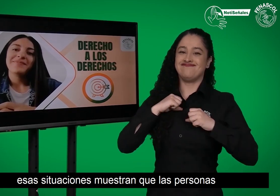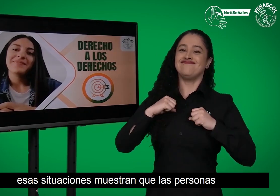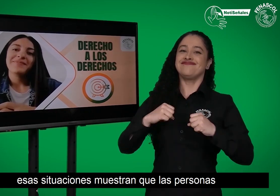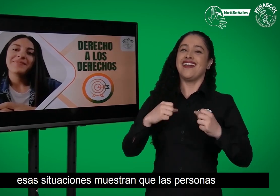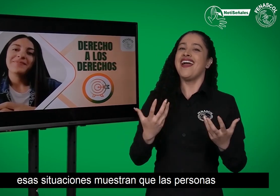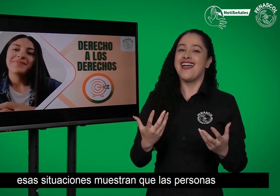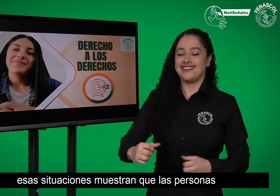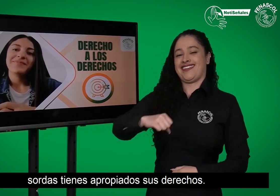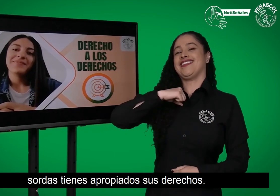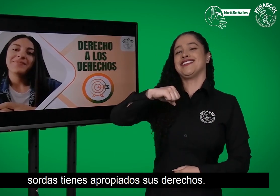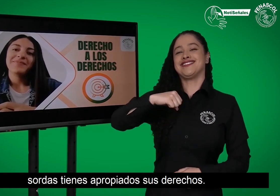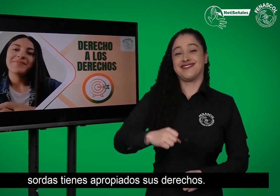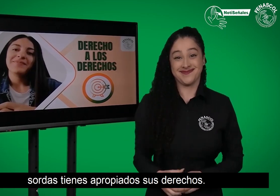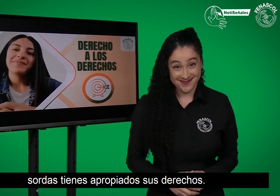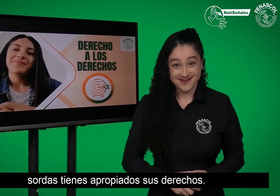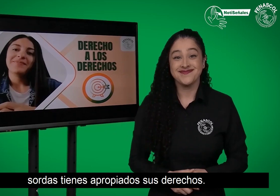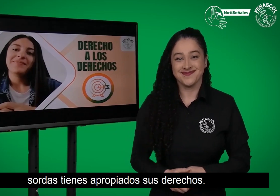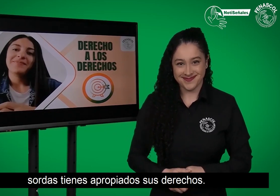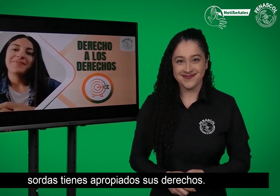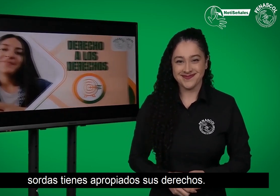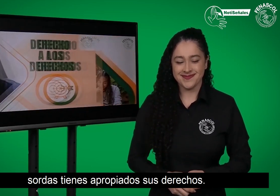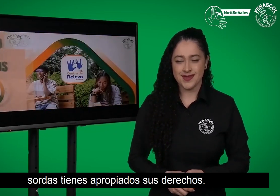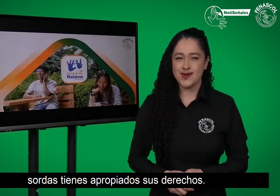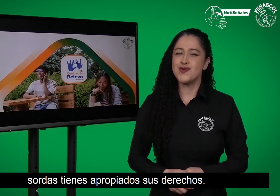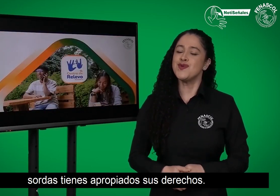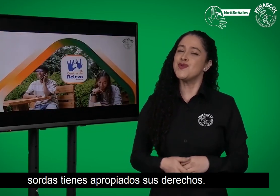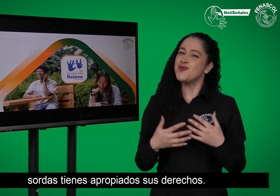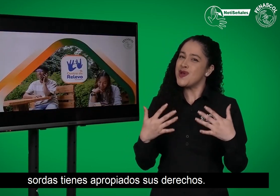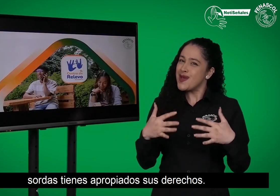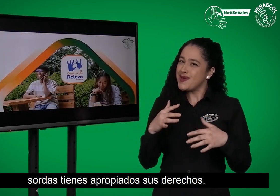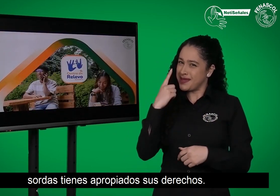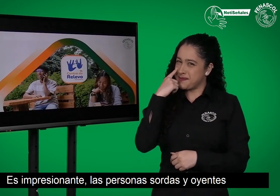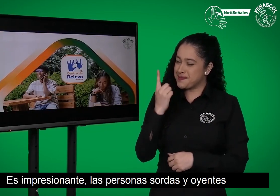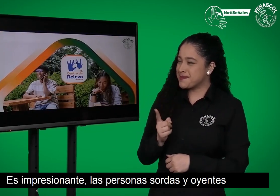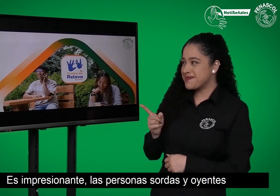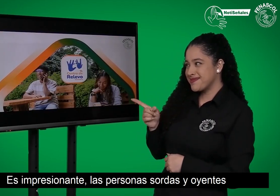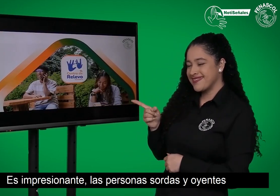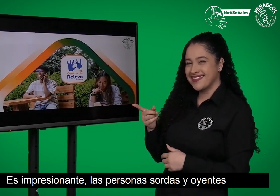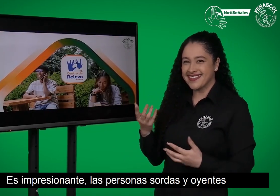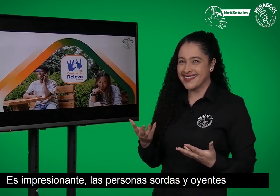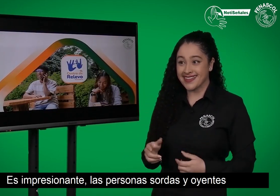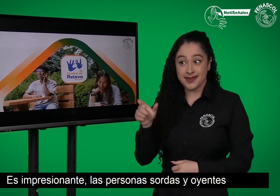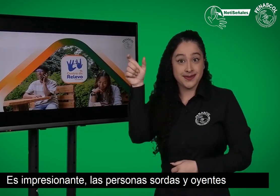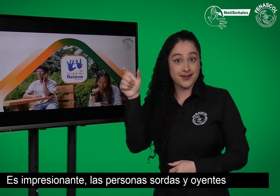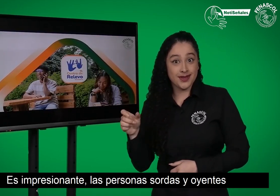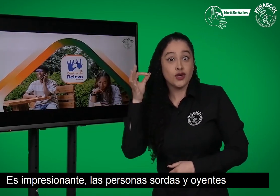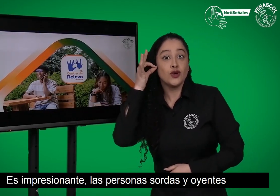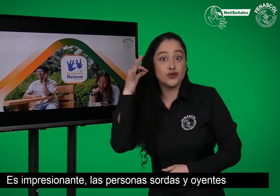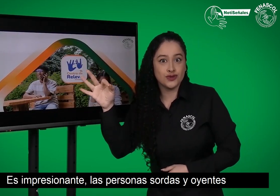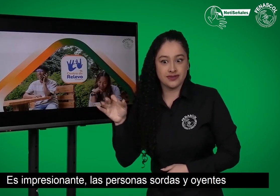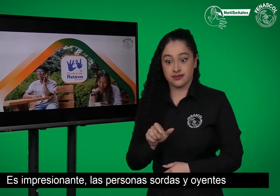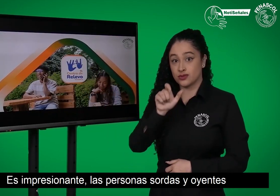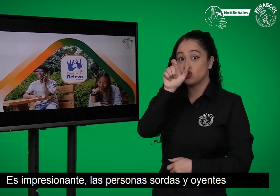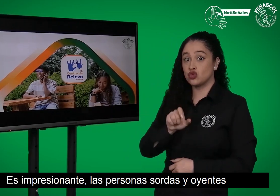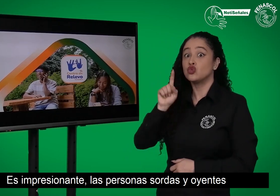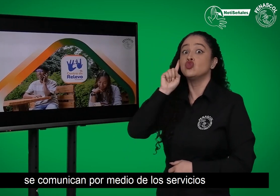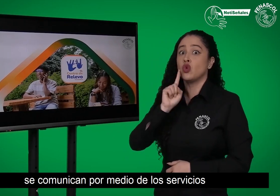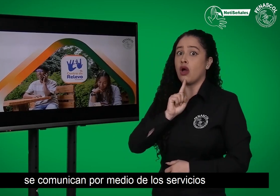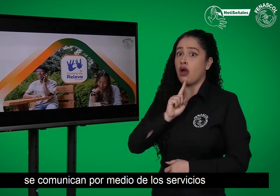muestran que las personas sordas tienen apropiados sus derechos. Es impresionante. Las personas sordas y oyentes se comunican